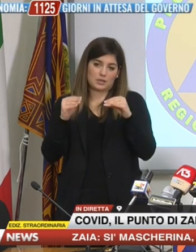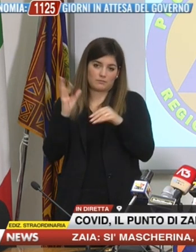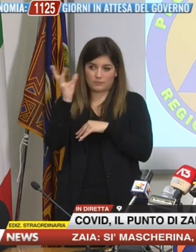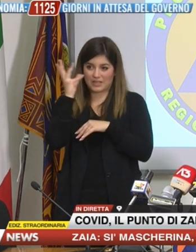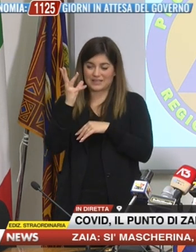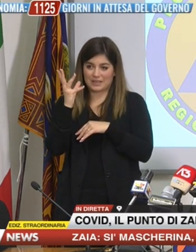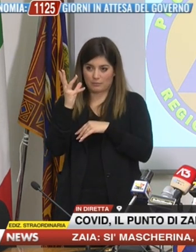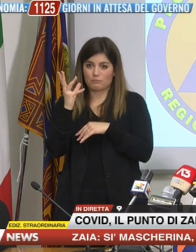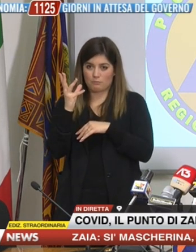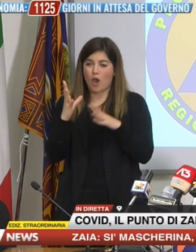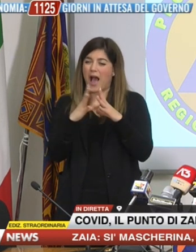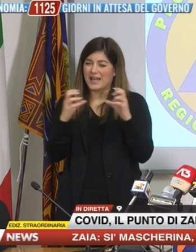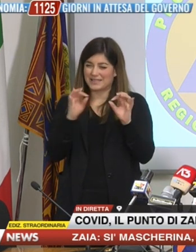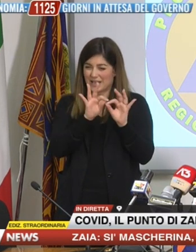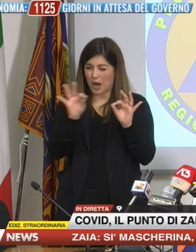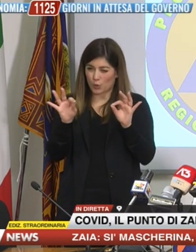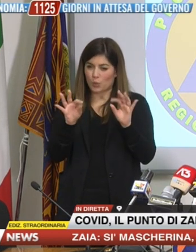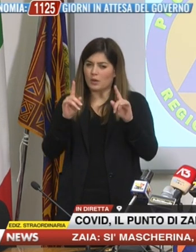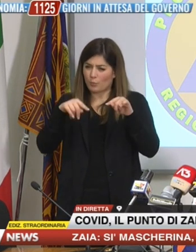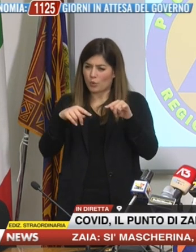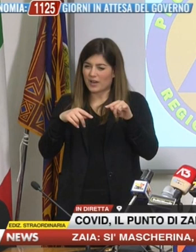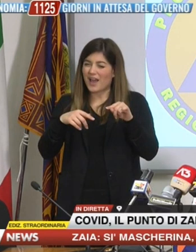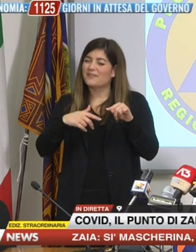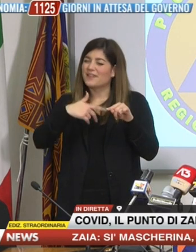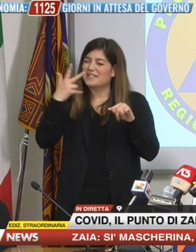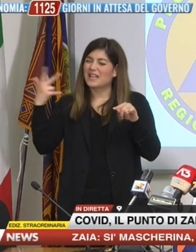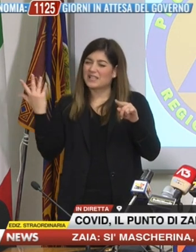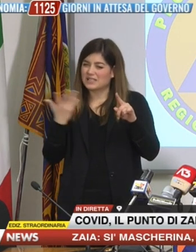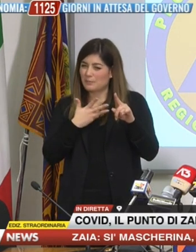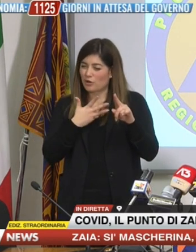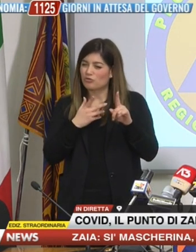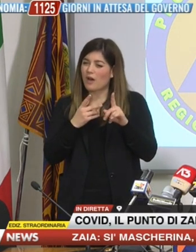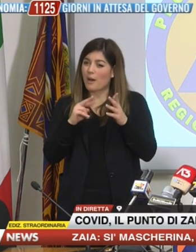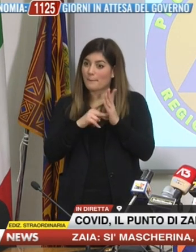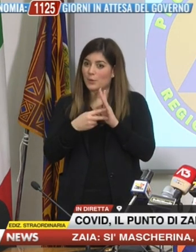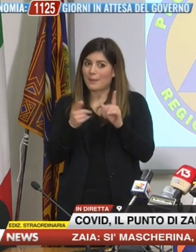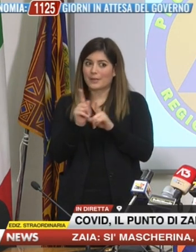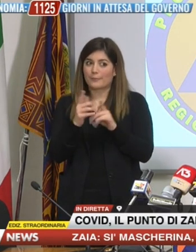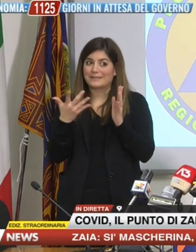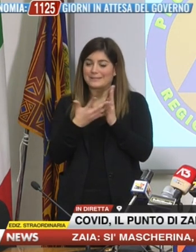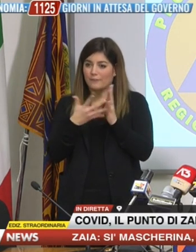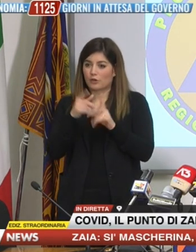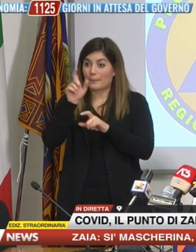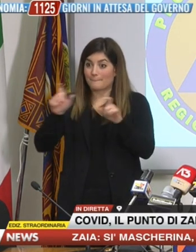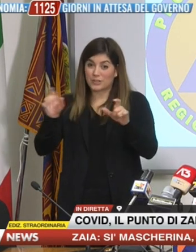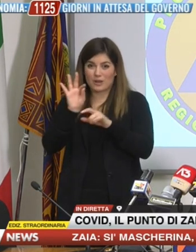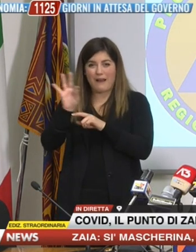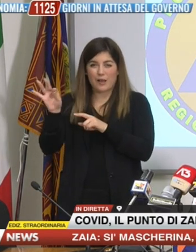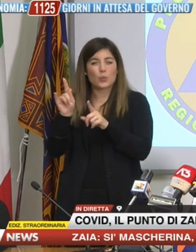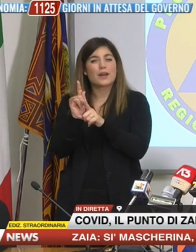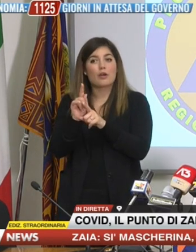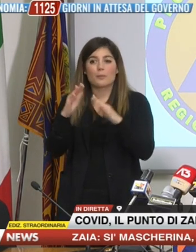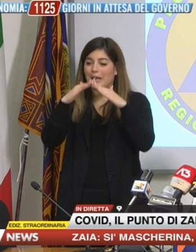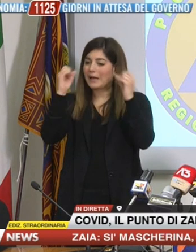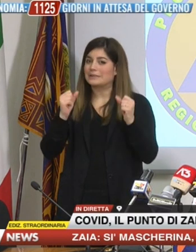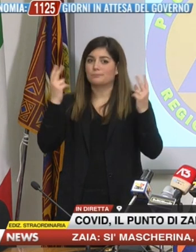mente la Dolomiti e anche la stessa Serenissima, che avevano dei problemi di persone che non riuscivano a rimanere nel proprio contesto familiare,